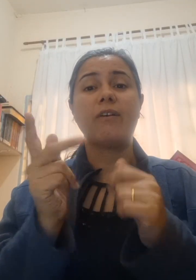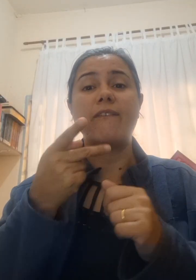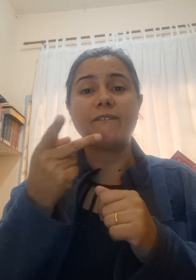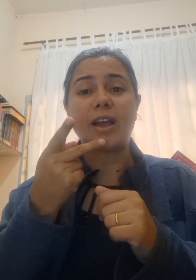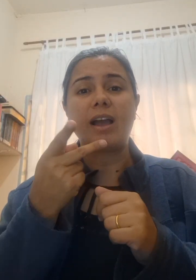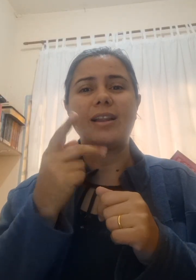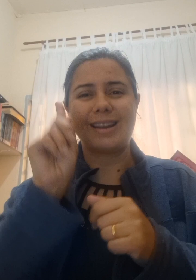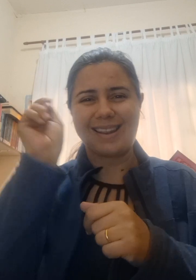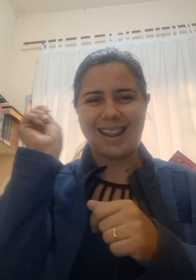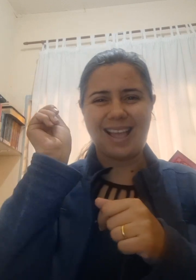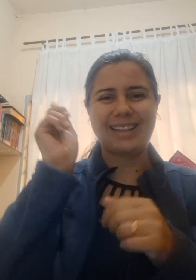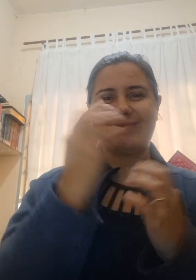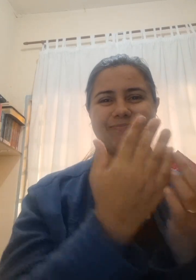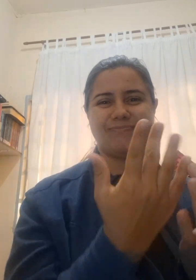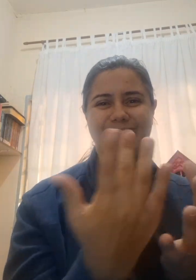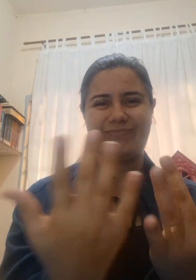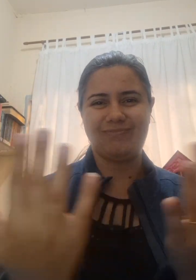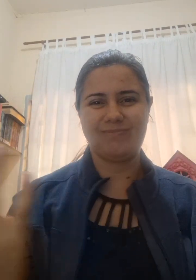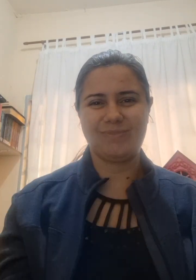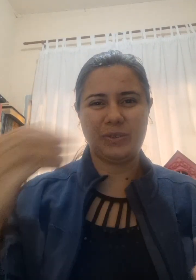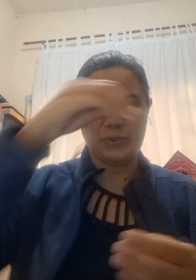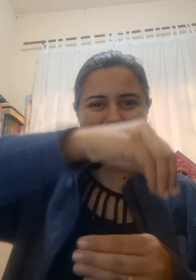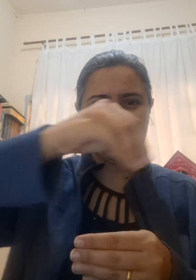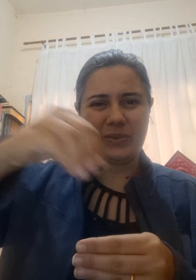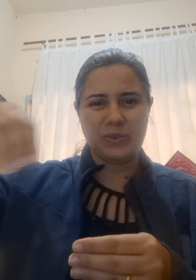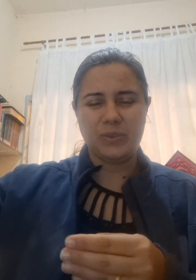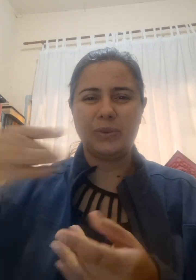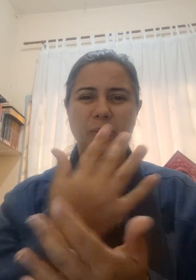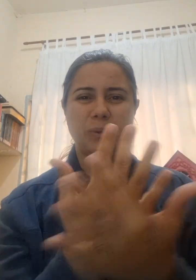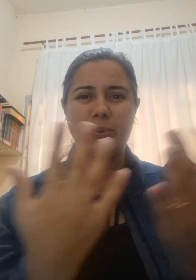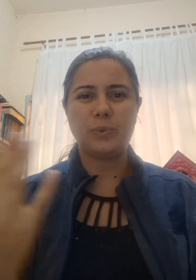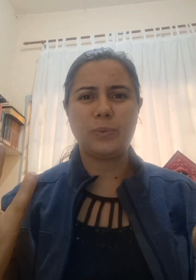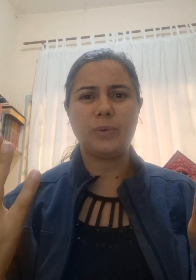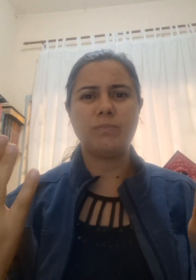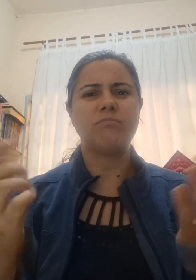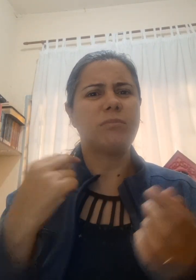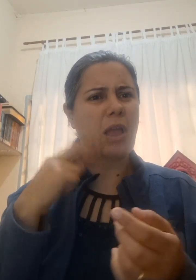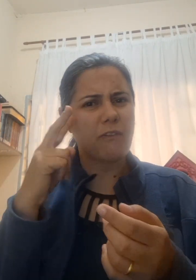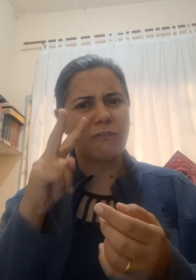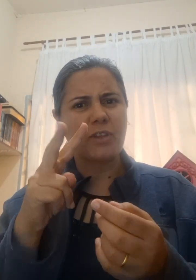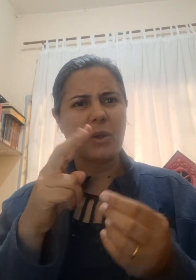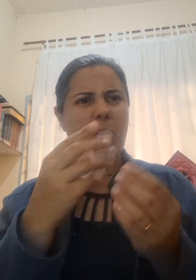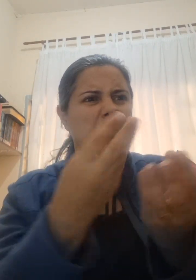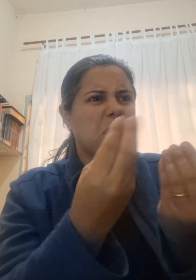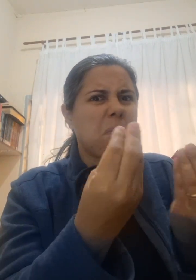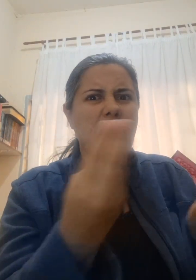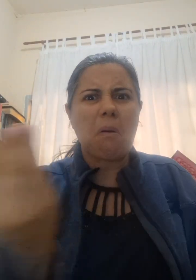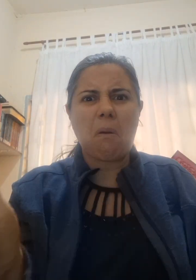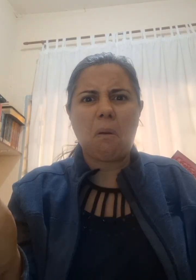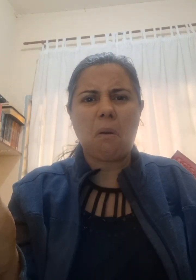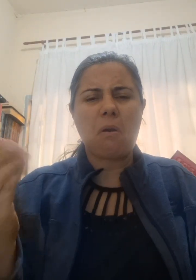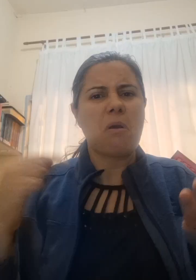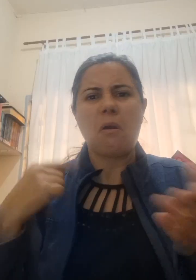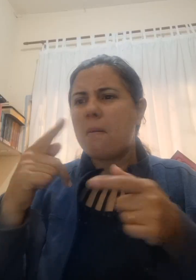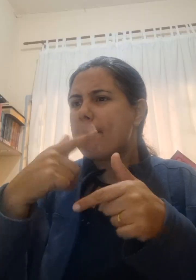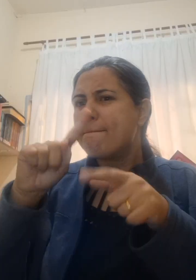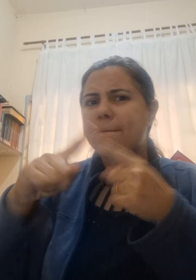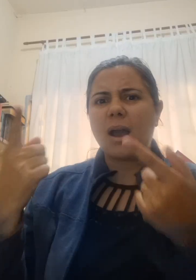Jesus fala lá sobre a colheita, sobre a plantação. Ele vê um monte de